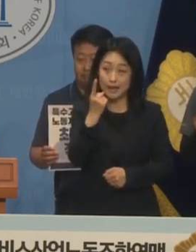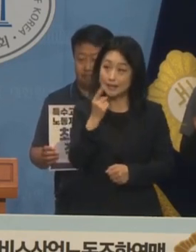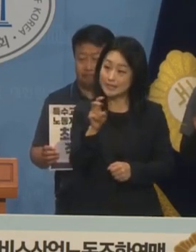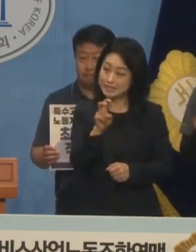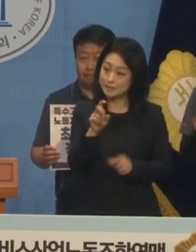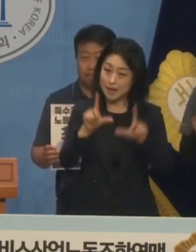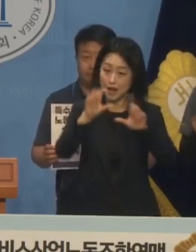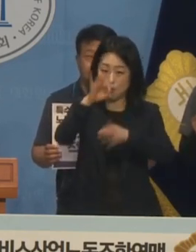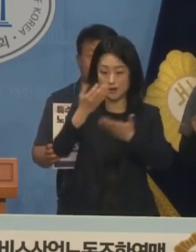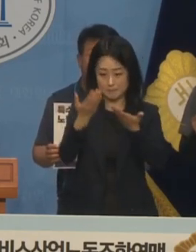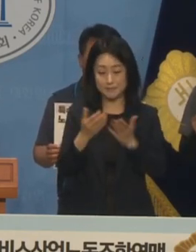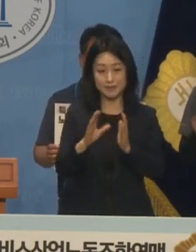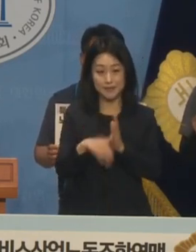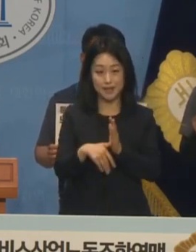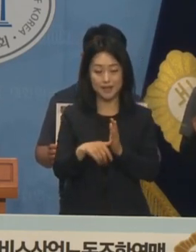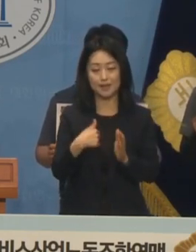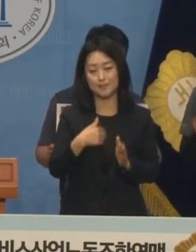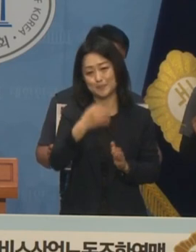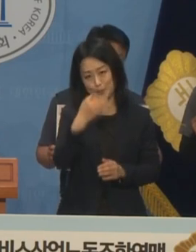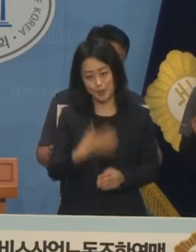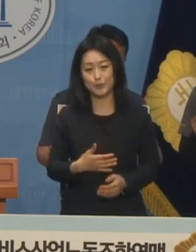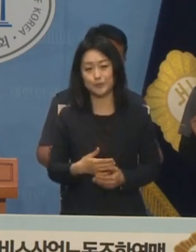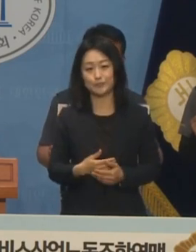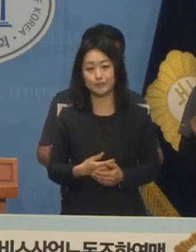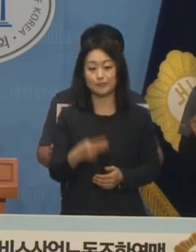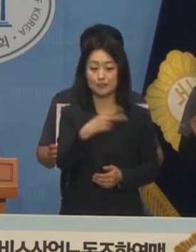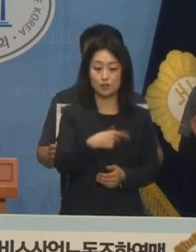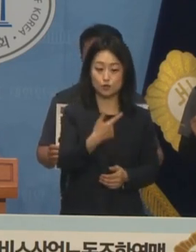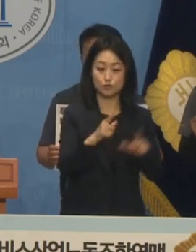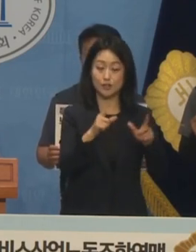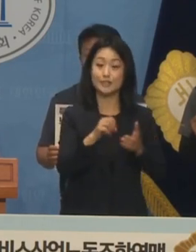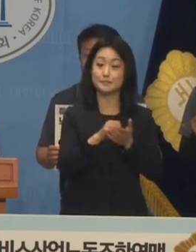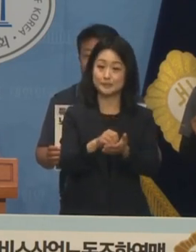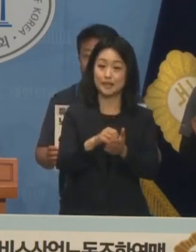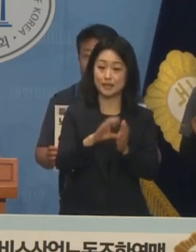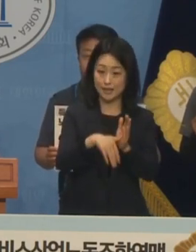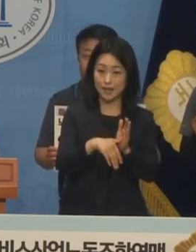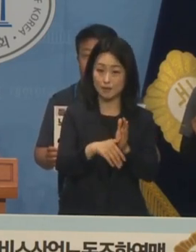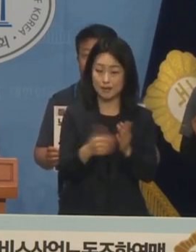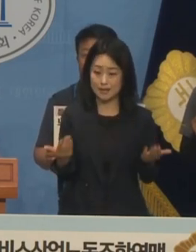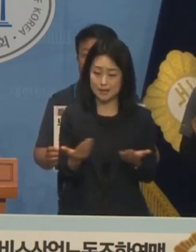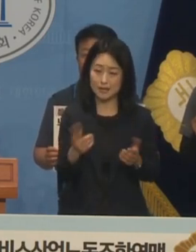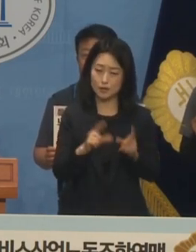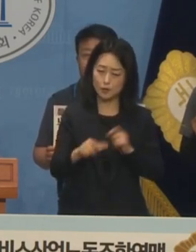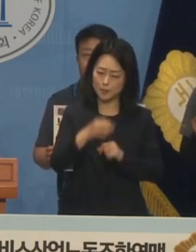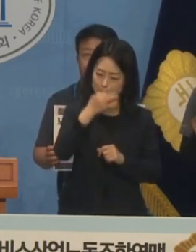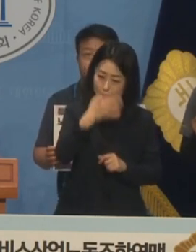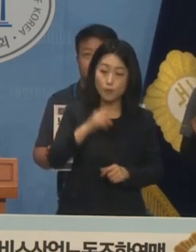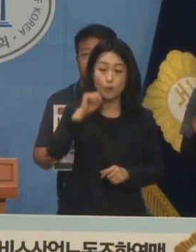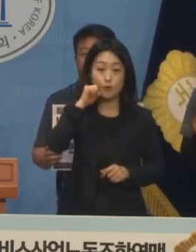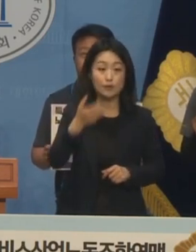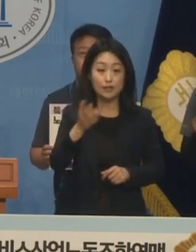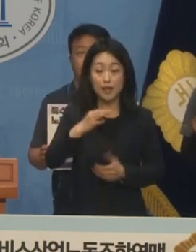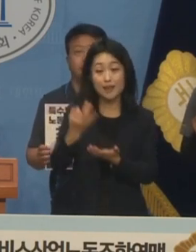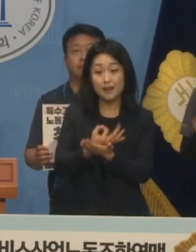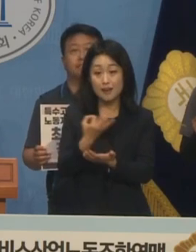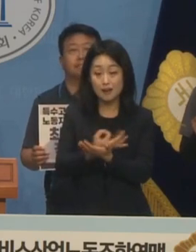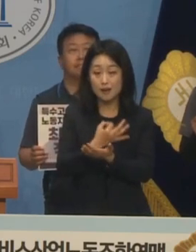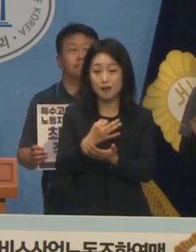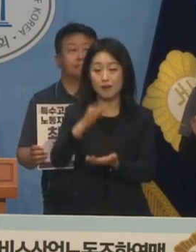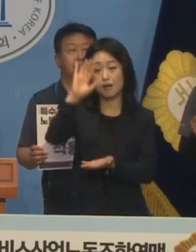안녕하세요. 저는 재능교육에서 17년차 방문교사로 일하는 박시영입니다. 방문교사로 일하면서 많은